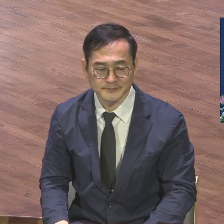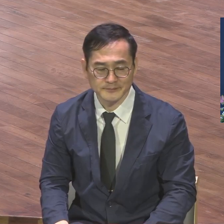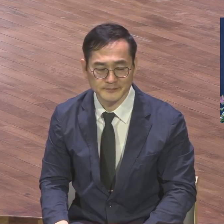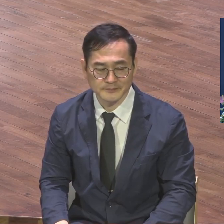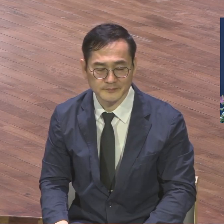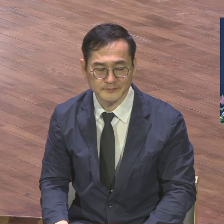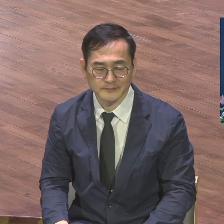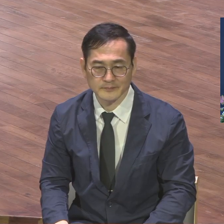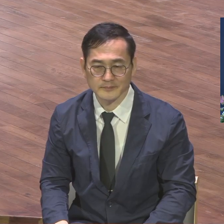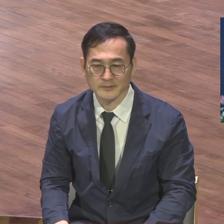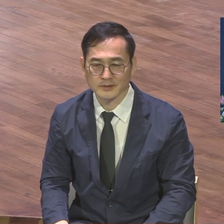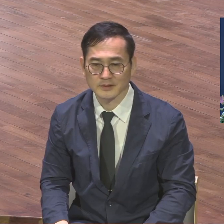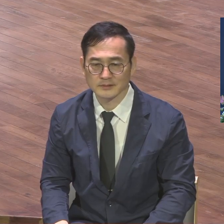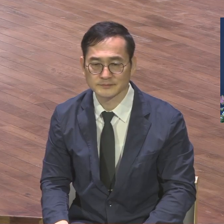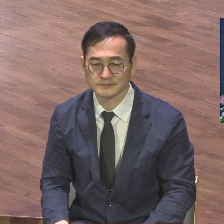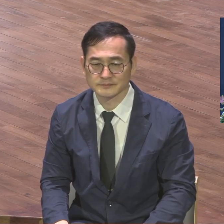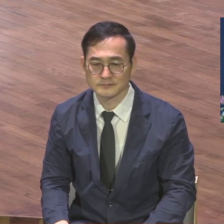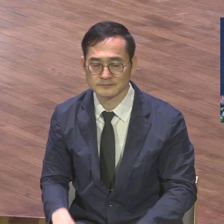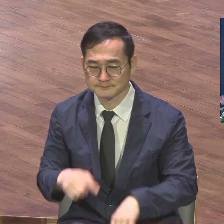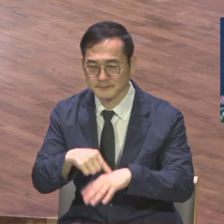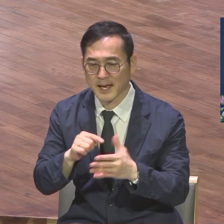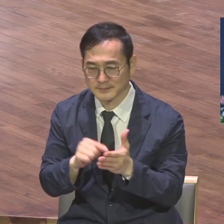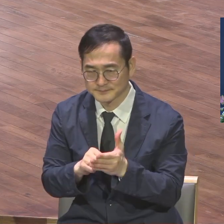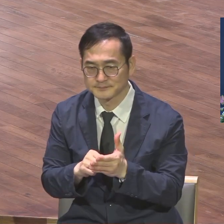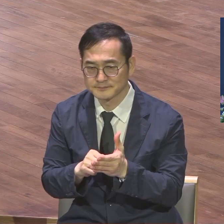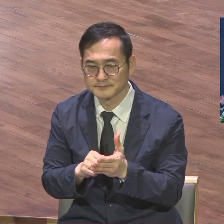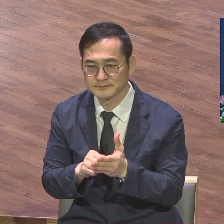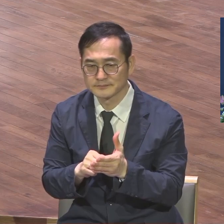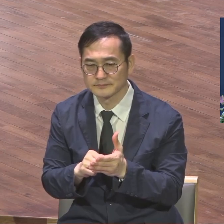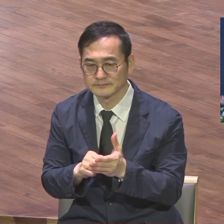일심저심 지속으로 하나님을 사랑하라.